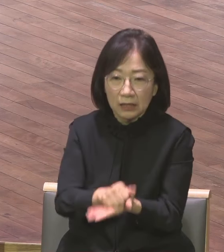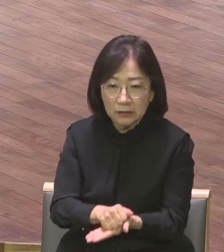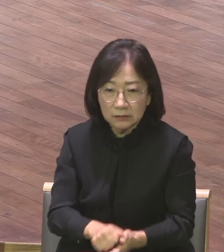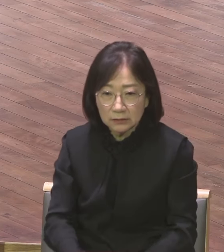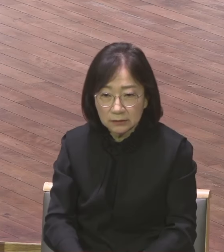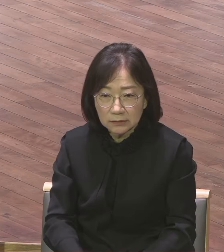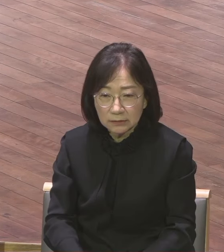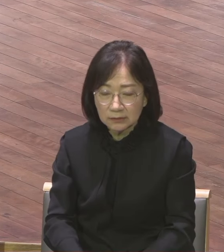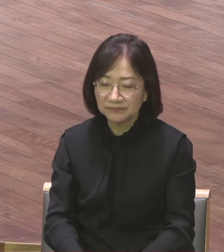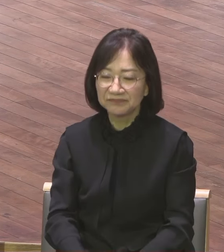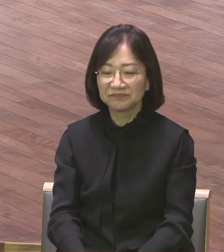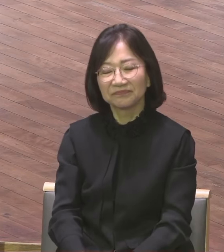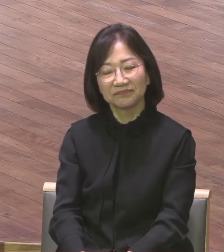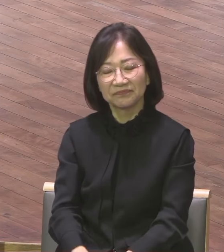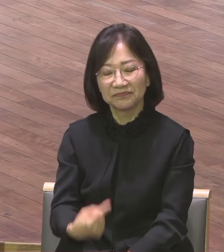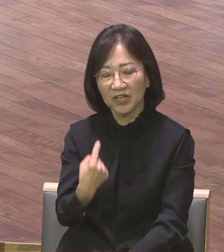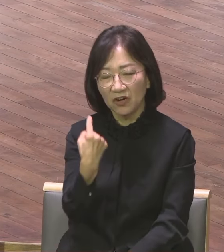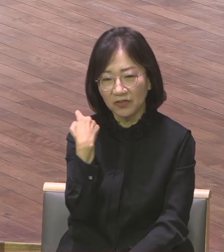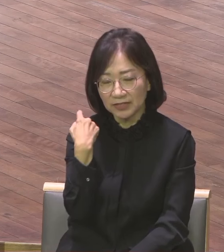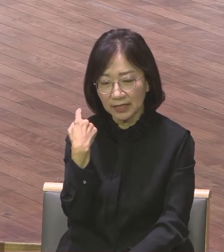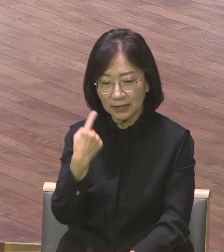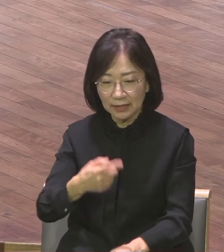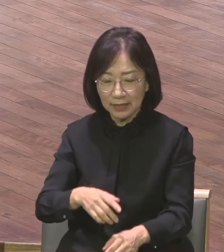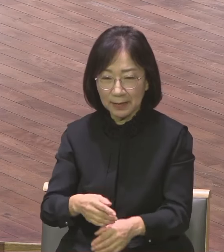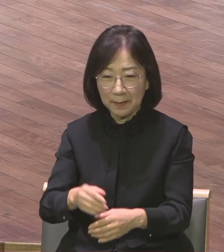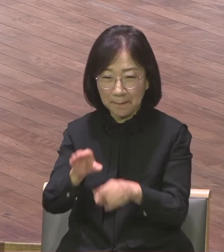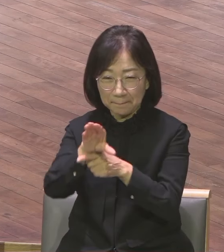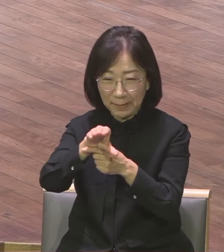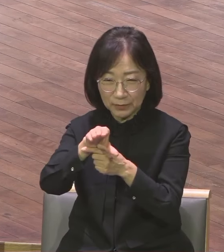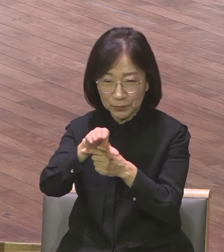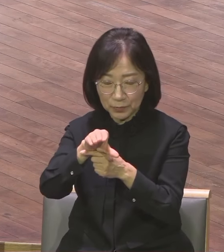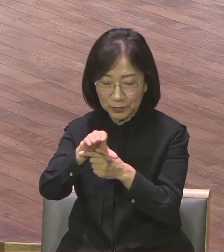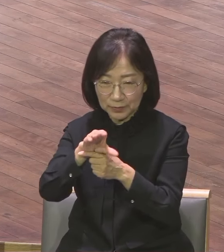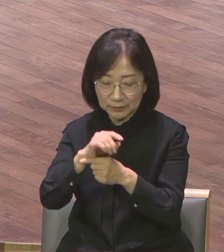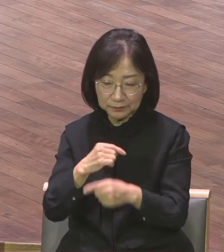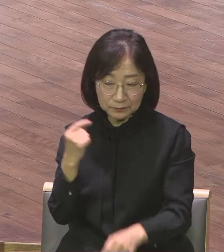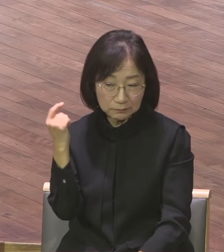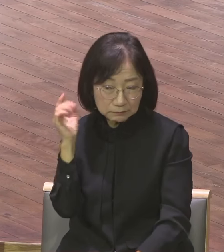어제 그 교수들 하는 말 중에 들어보니까